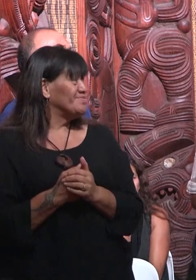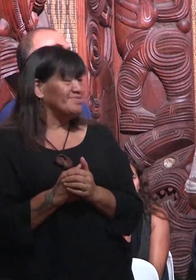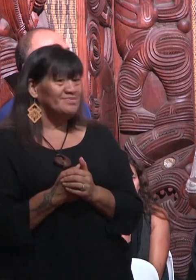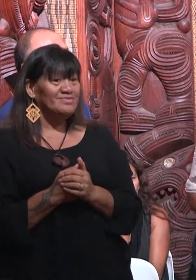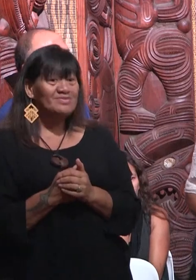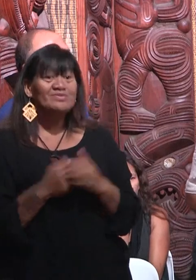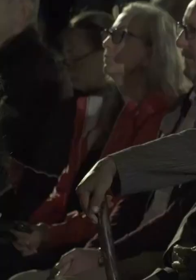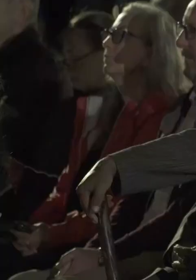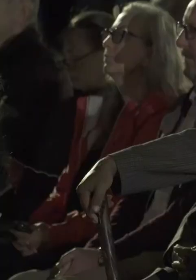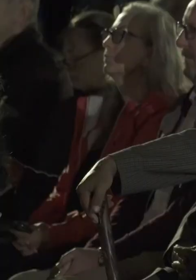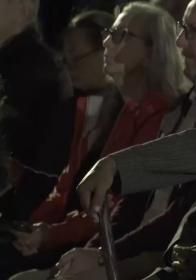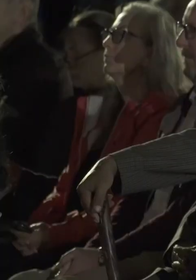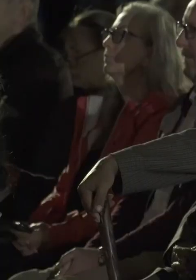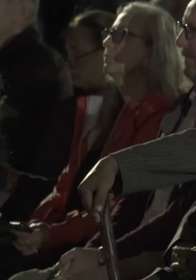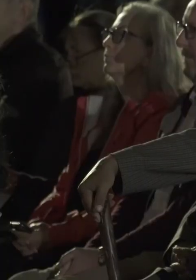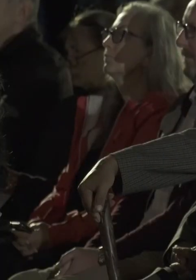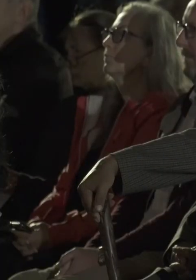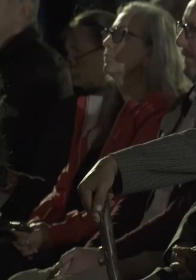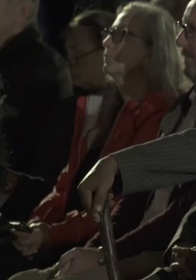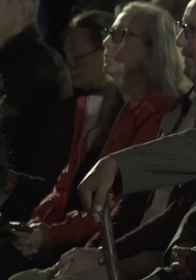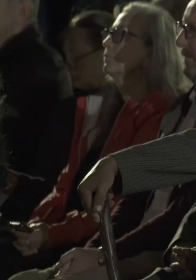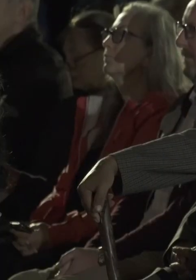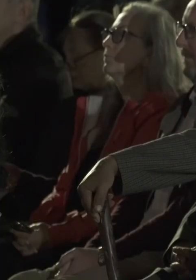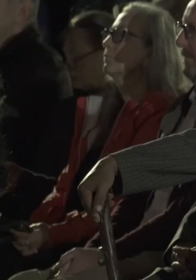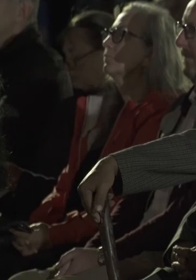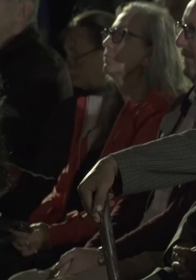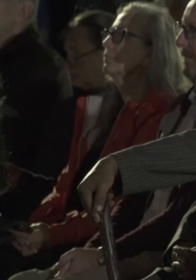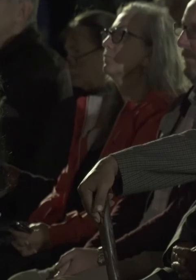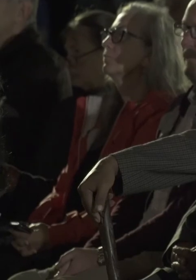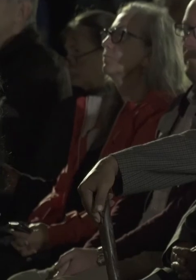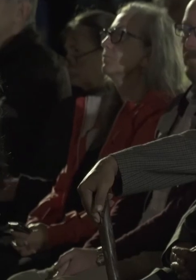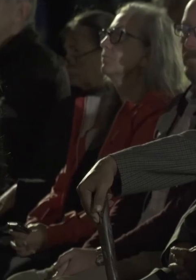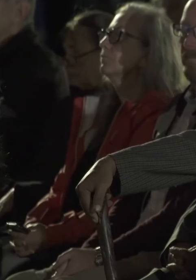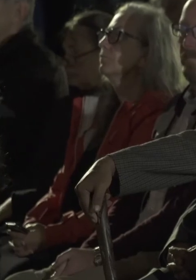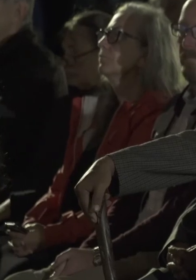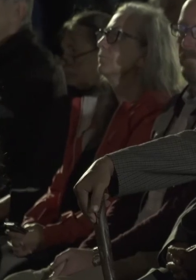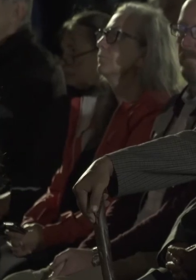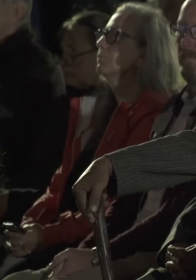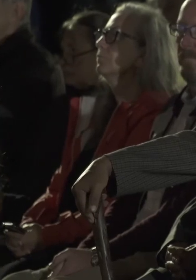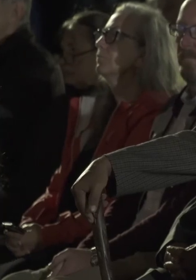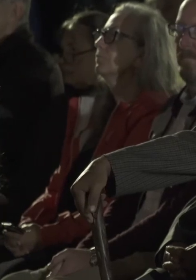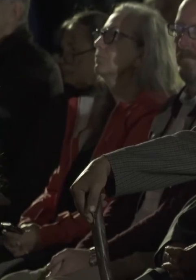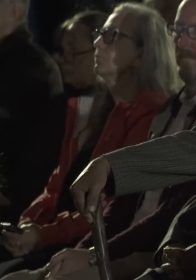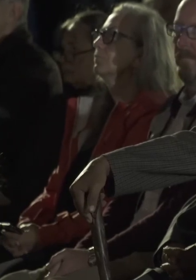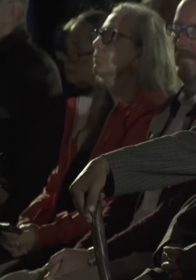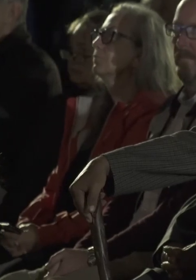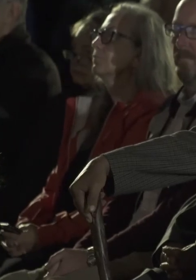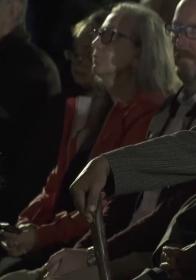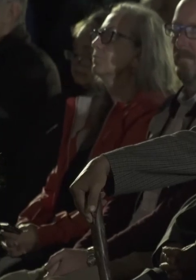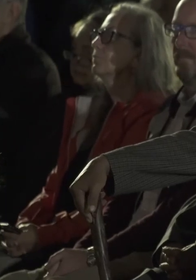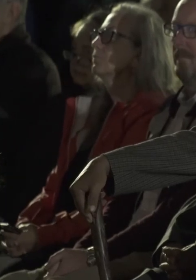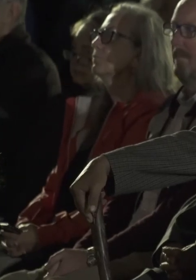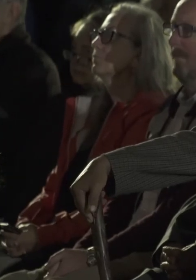ko ngā puhi tēnei, e mihi atu ana kia koutou, e karanga atu ana, e tautoko ana i ngā kōrero katoa a